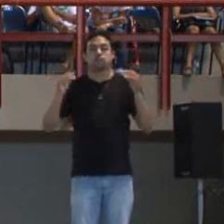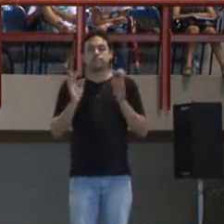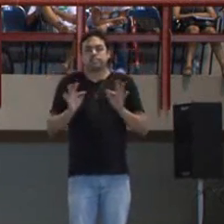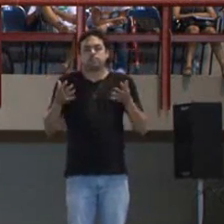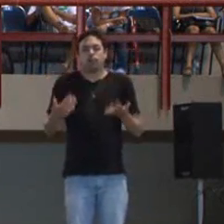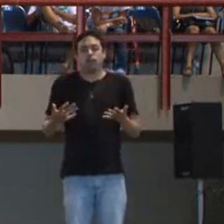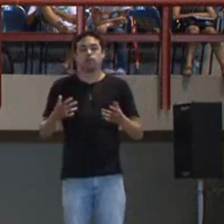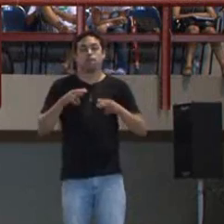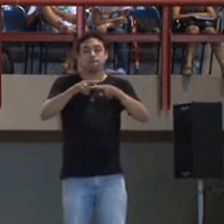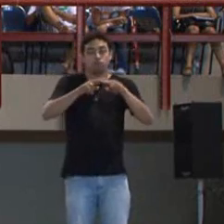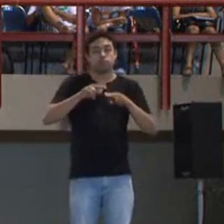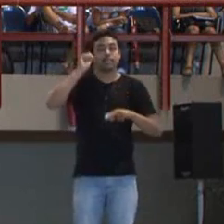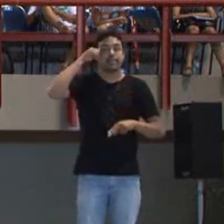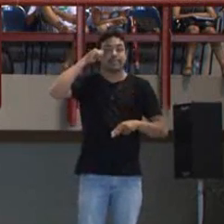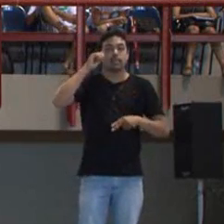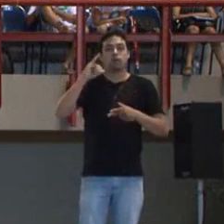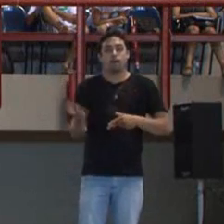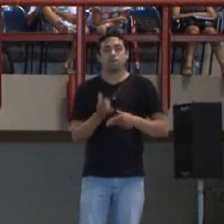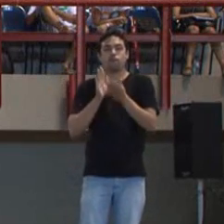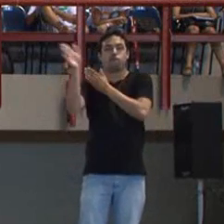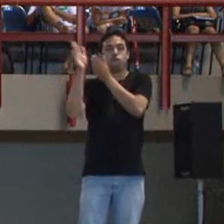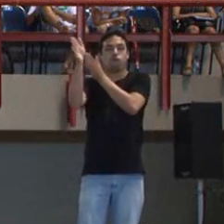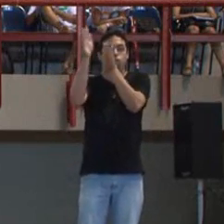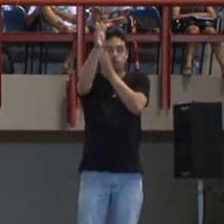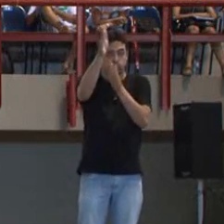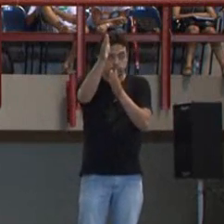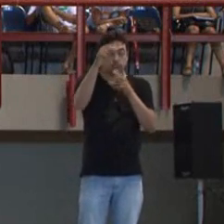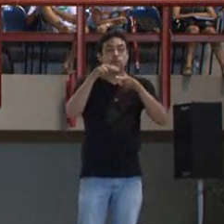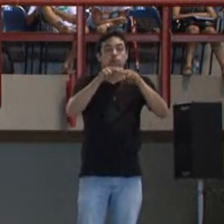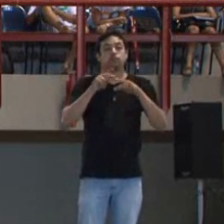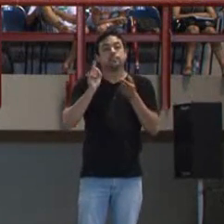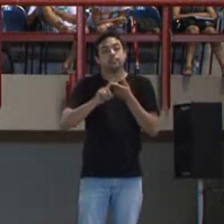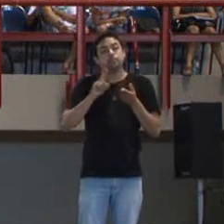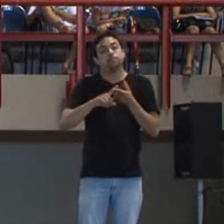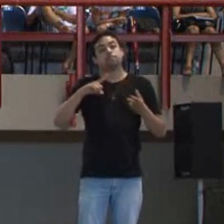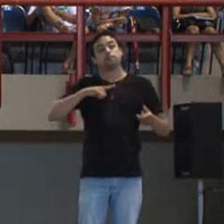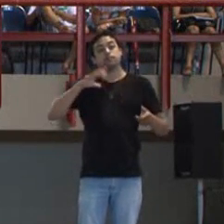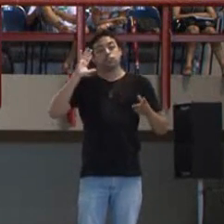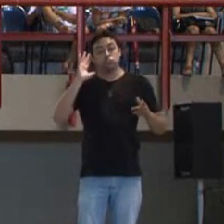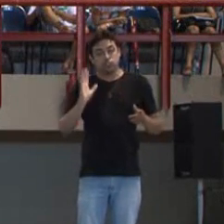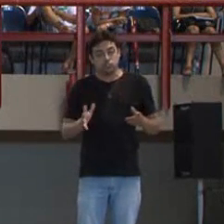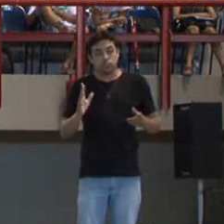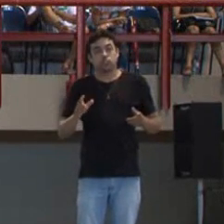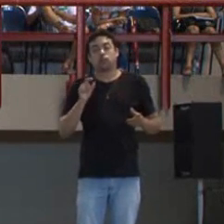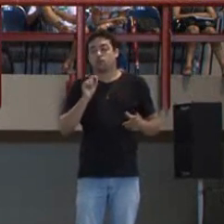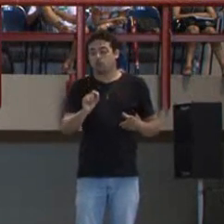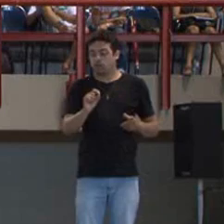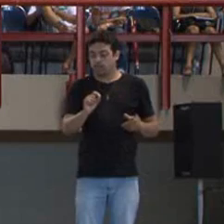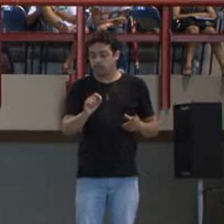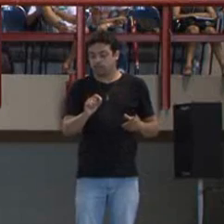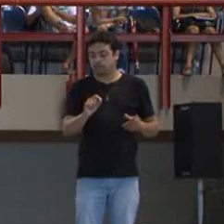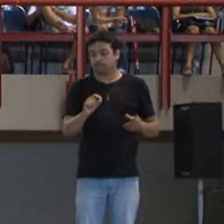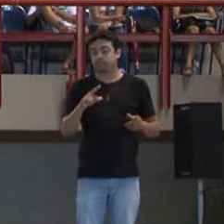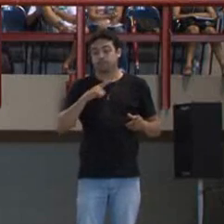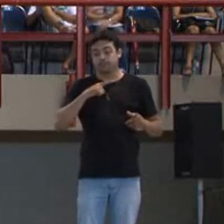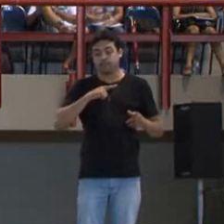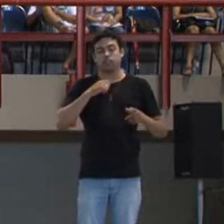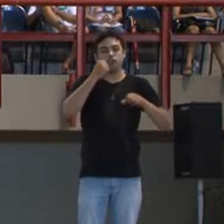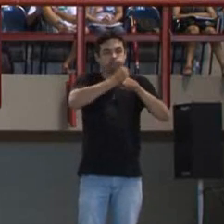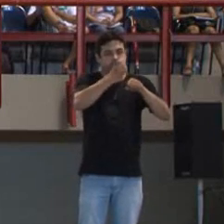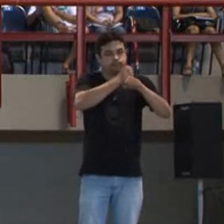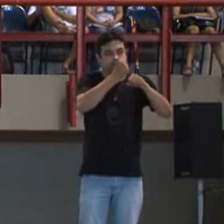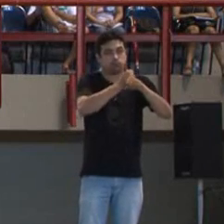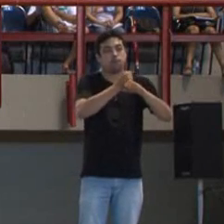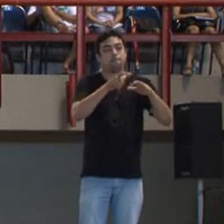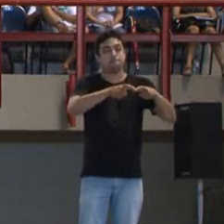acontecendo? Muitos negros fugiram. E é nessa época que você tem o construir do maior quilombo da